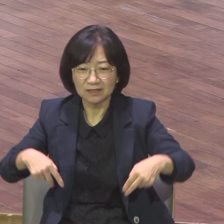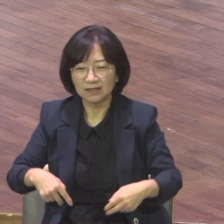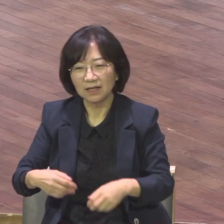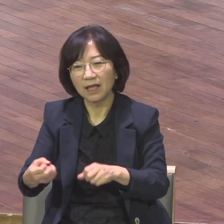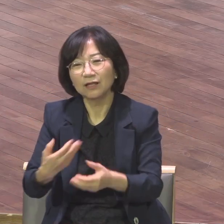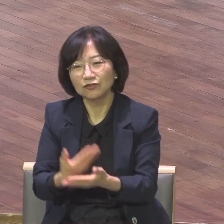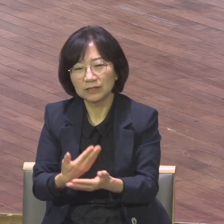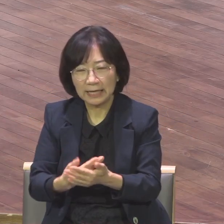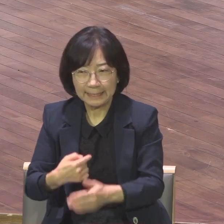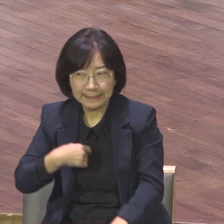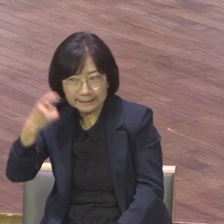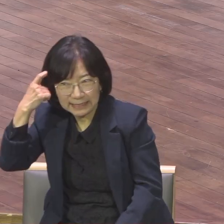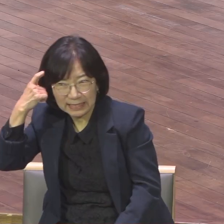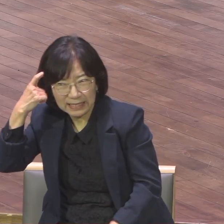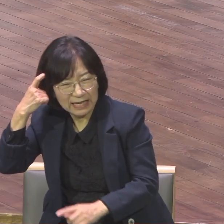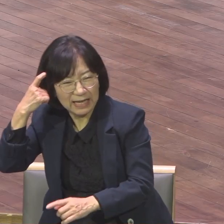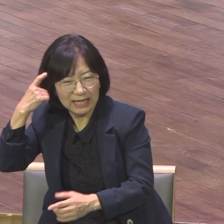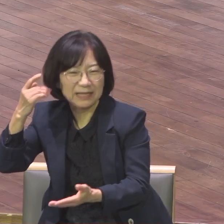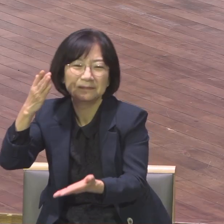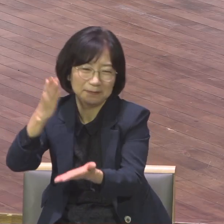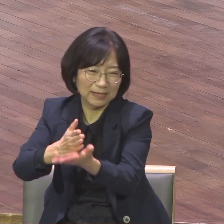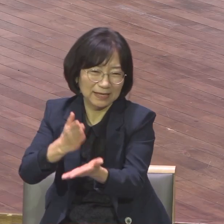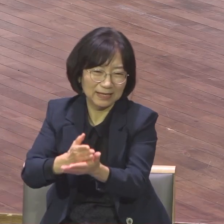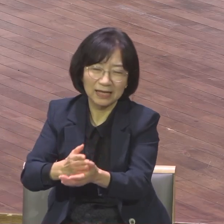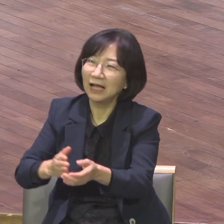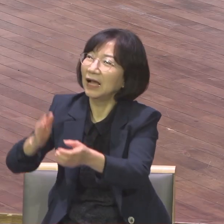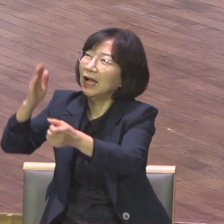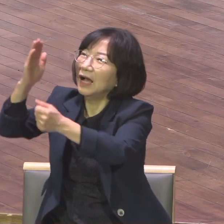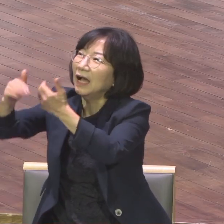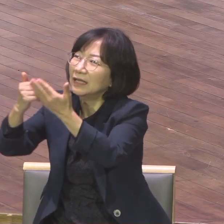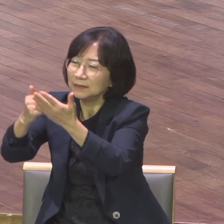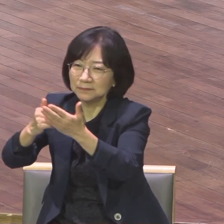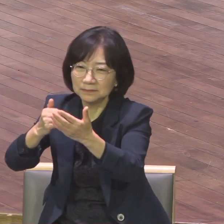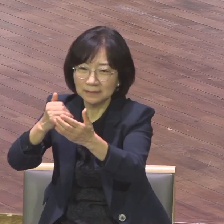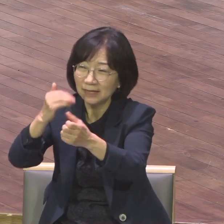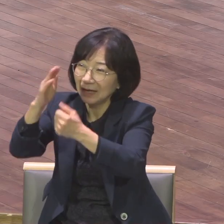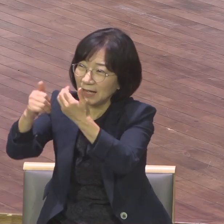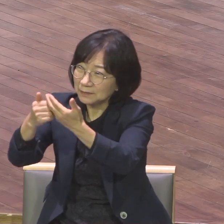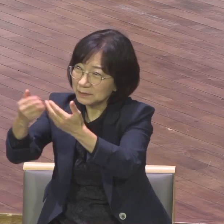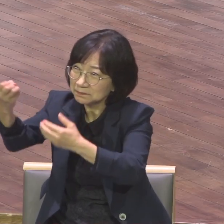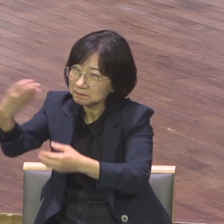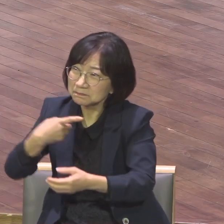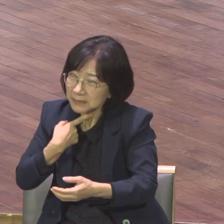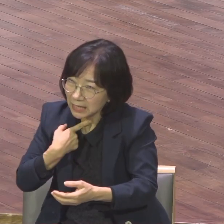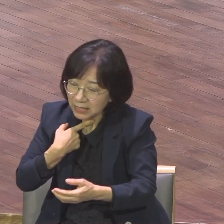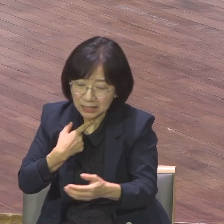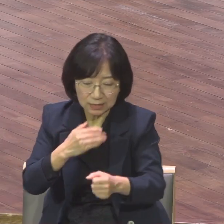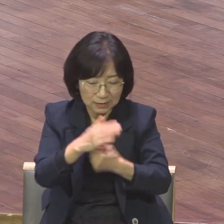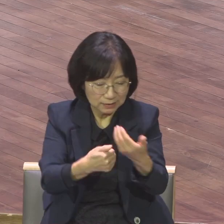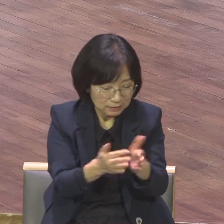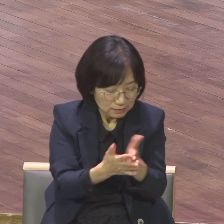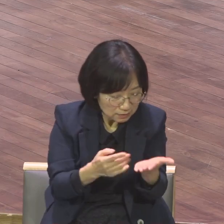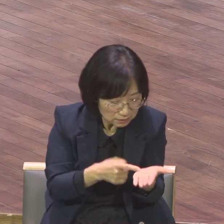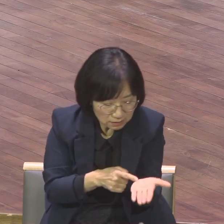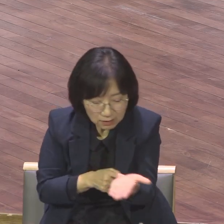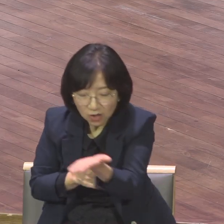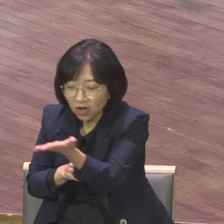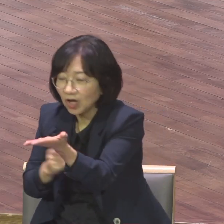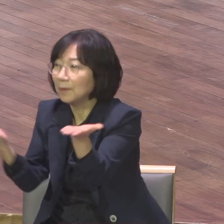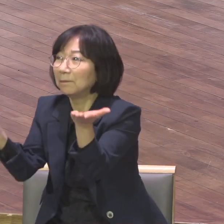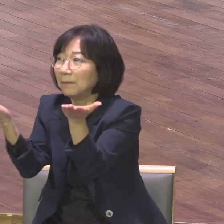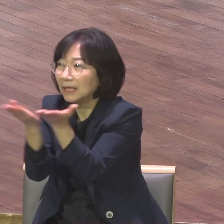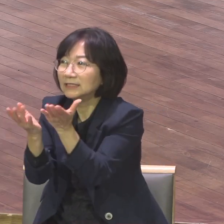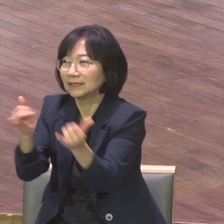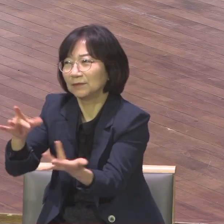선입견 편견 다 내려놓고 하나님 말씀에 근거해서, 그래 응답이 되니까. 아멘. 그래서